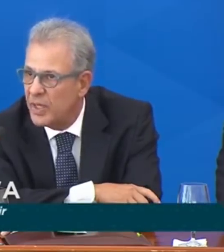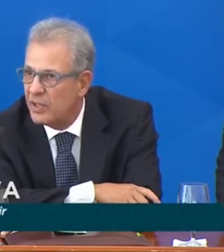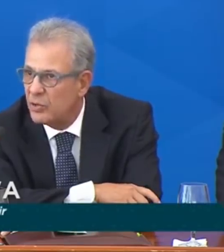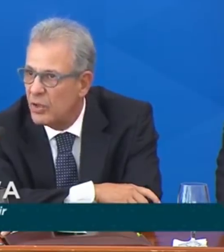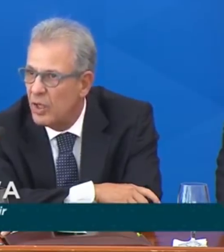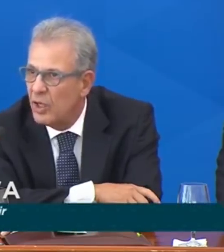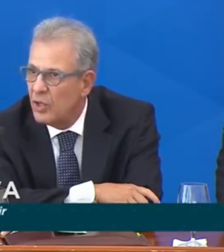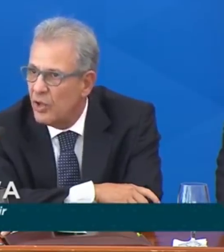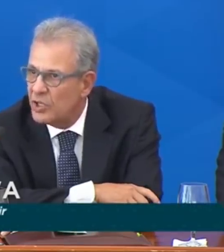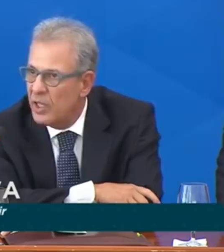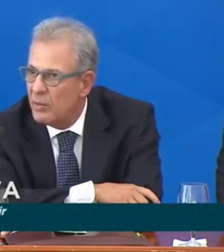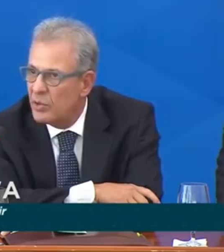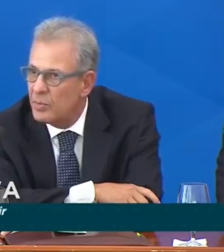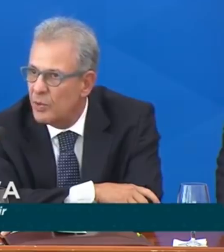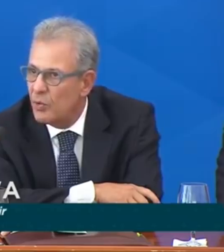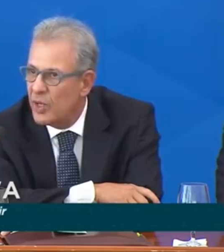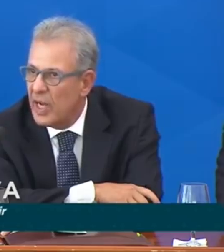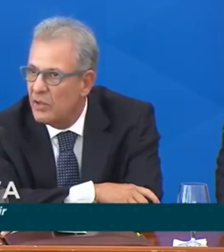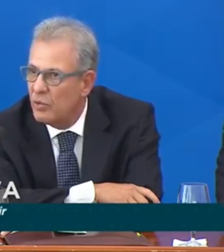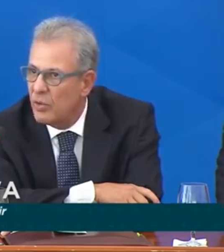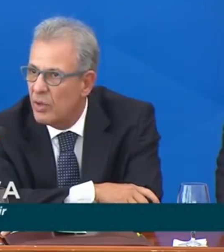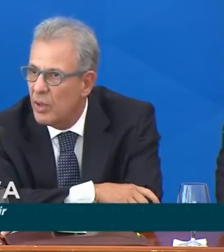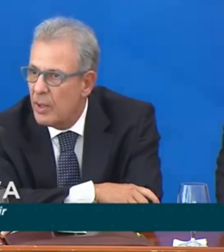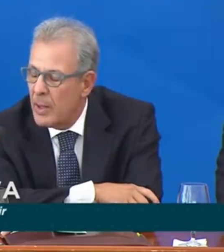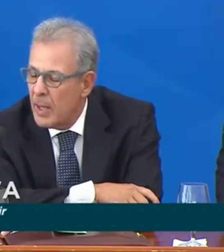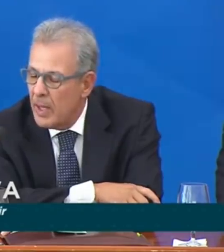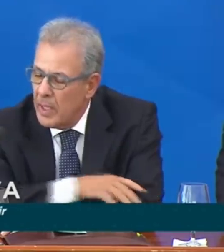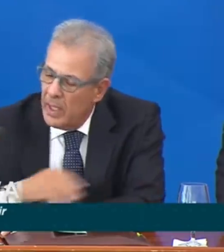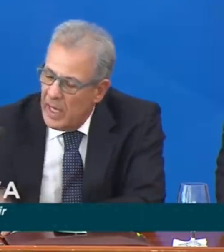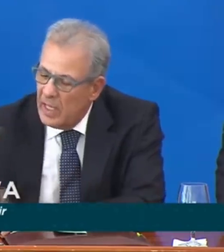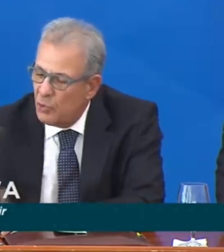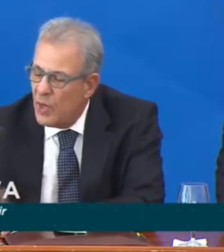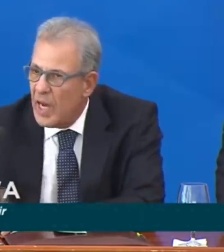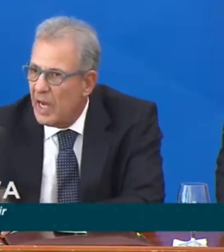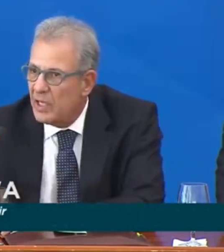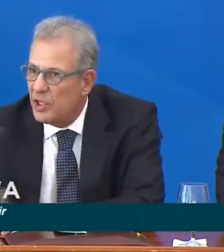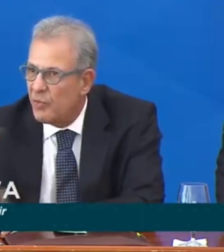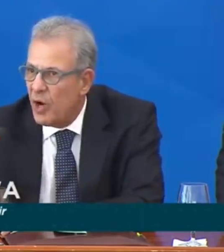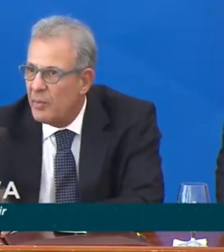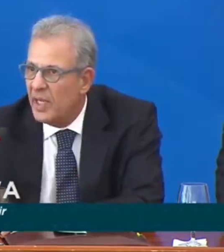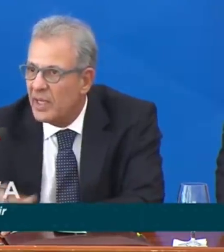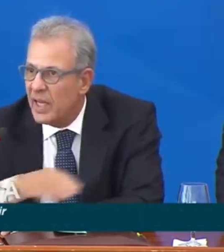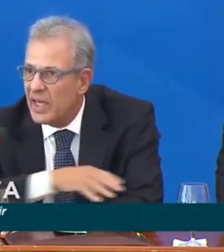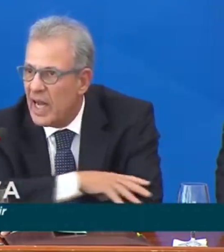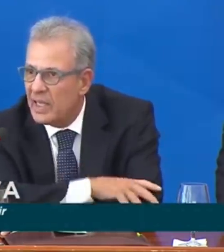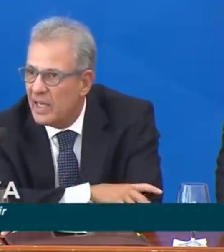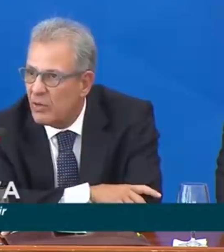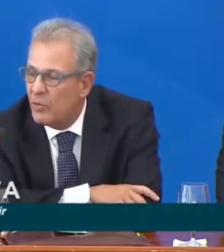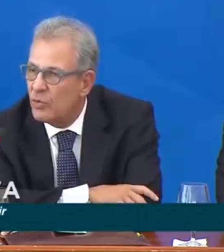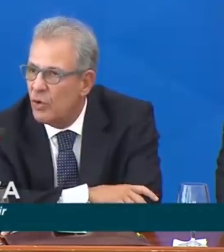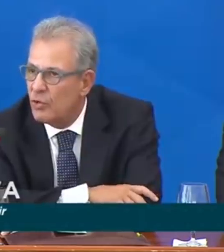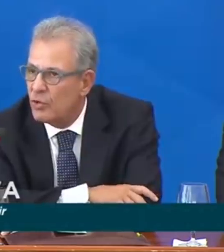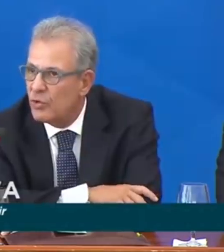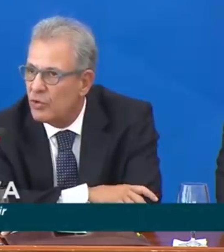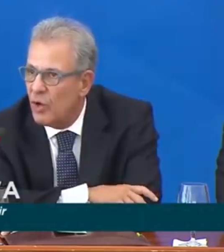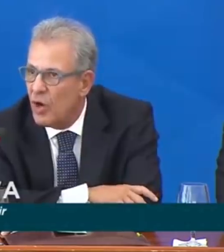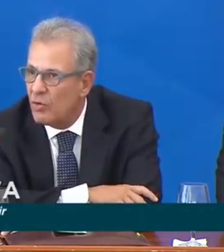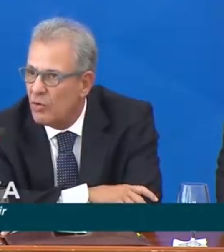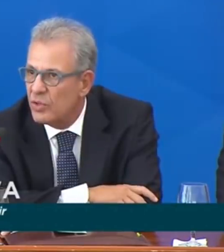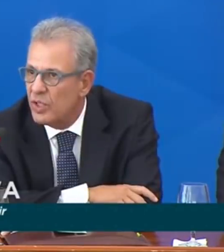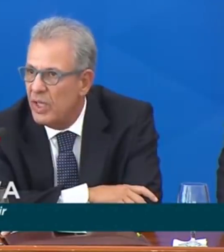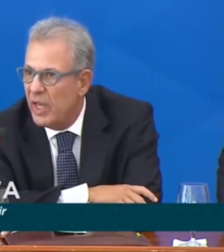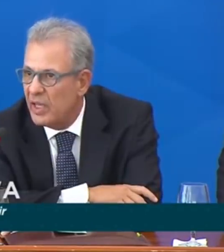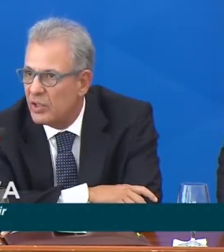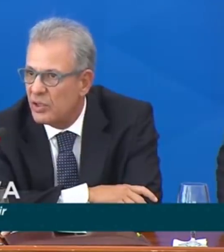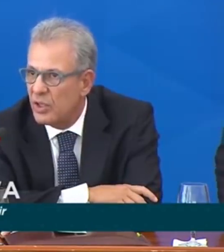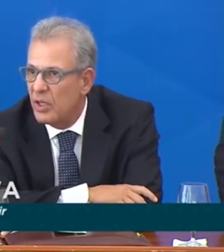desses preços, nós temos procurado atuar de forma integrada com todos os